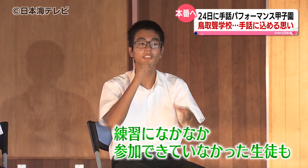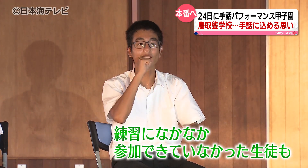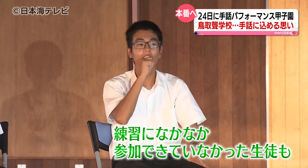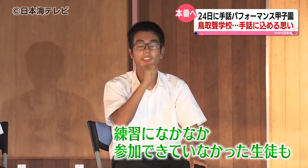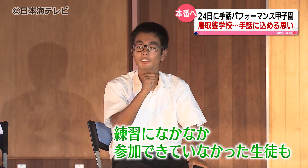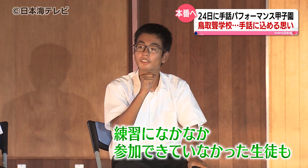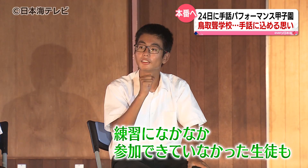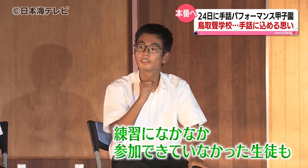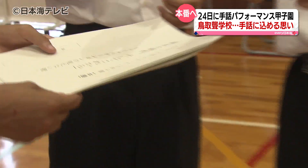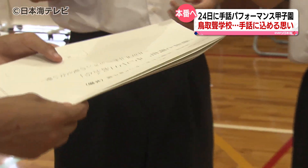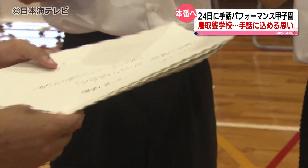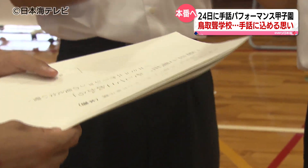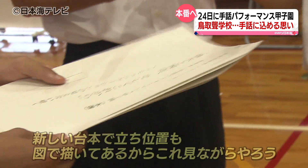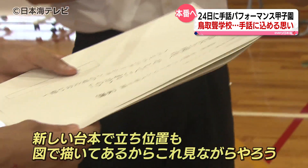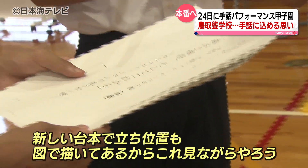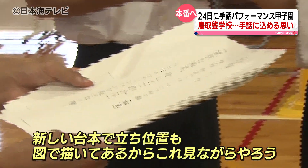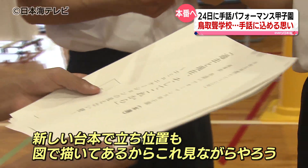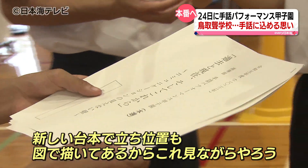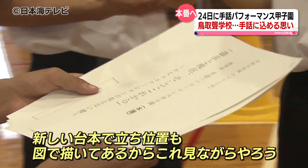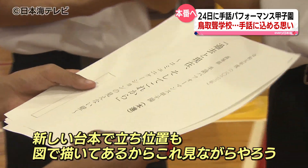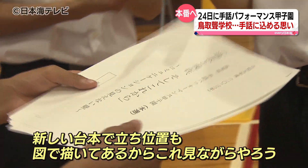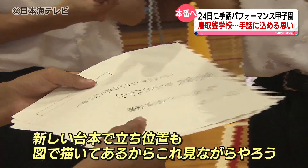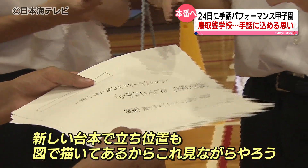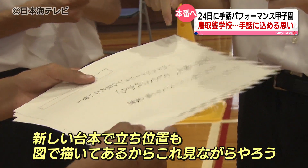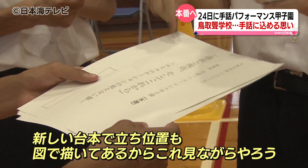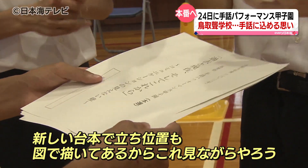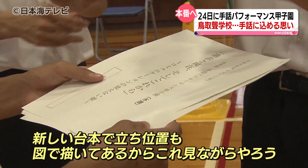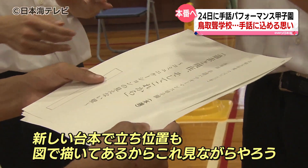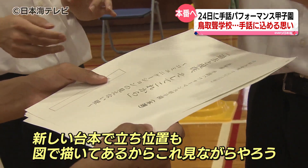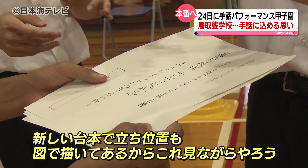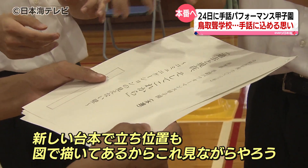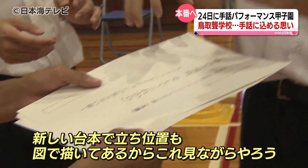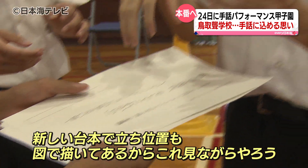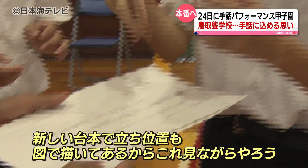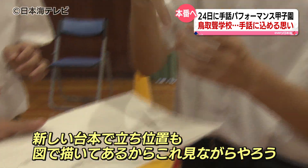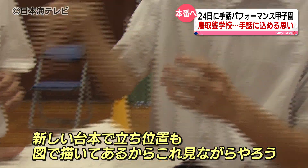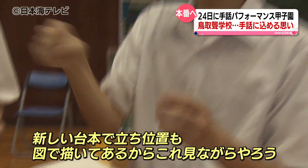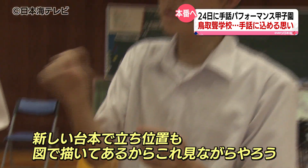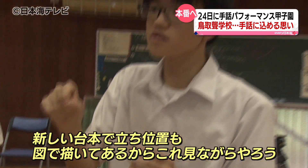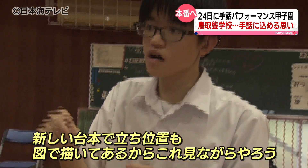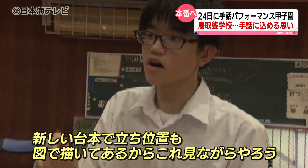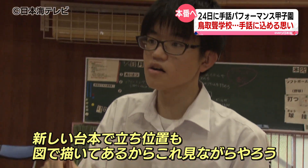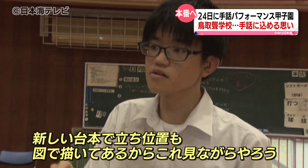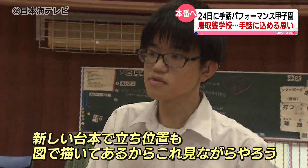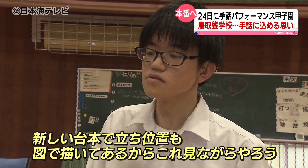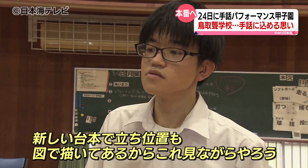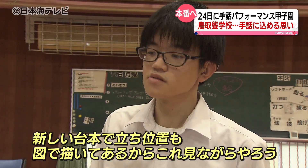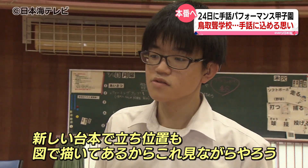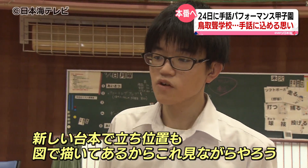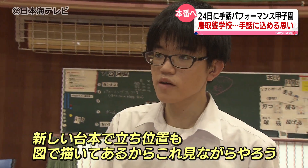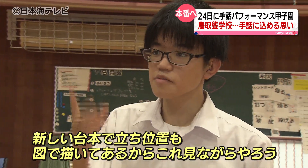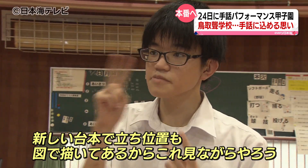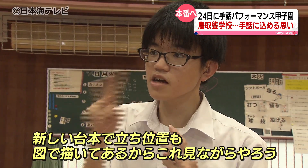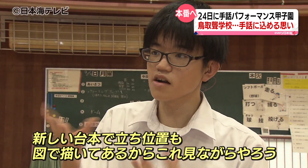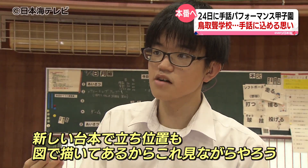生徒も。 新しい台本で立ち位置も図で書いてあるから、これ見ながらやろ